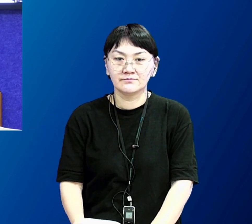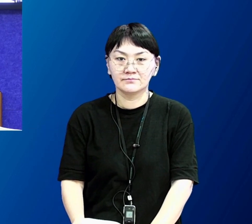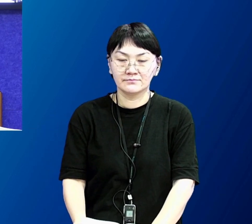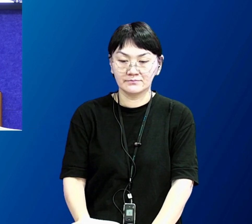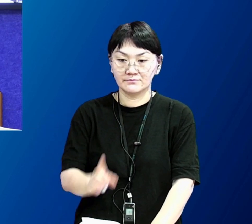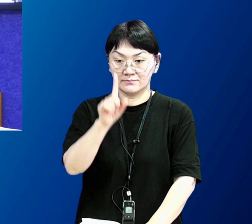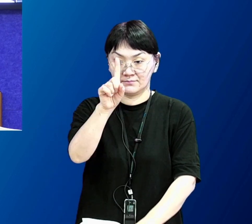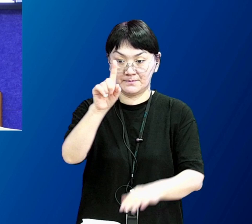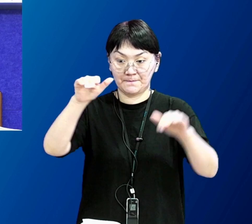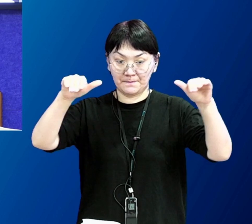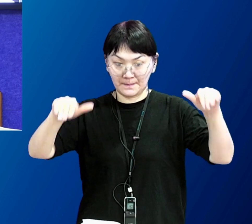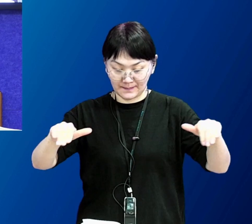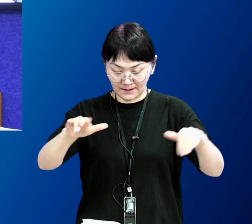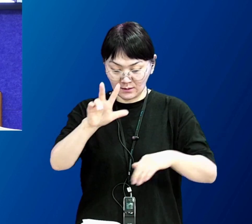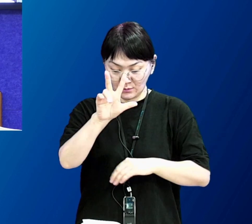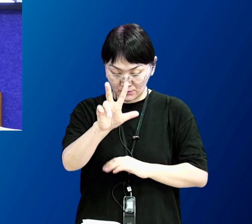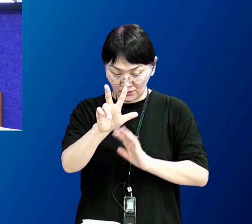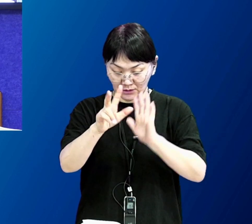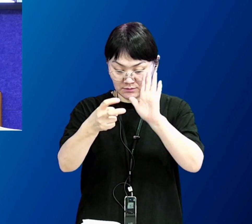3-р бүлгийн